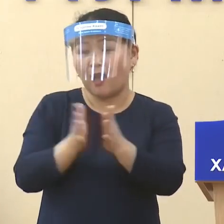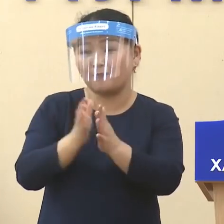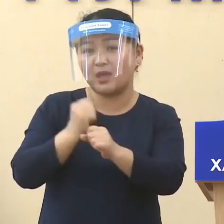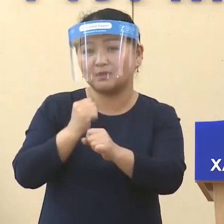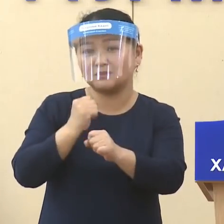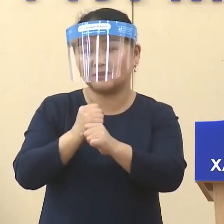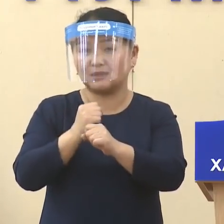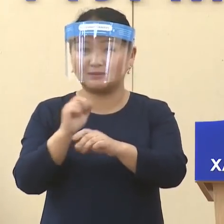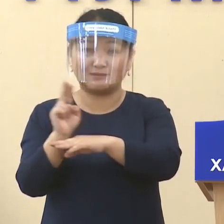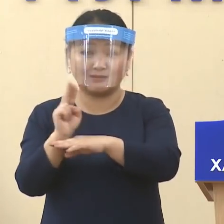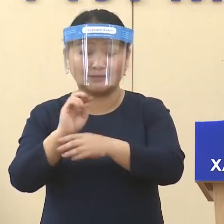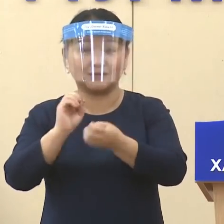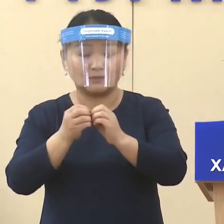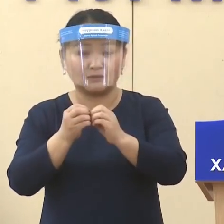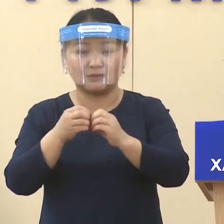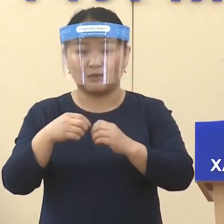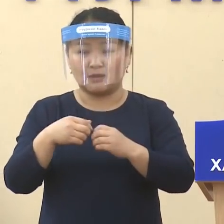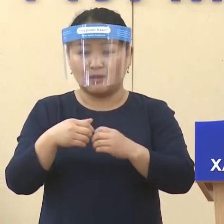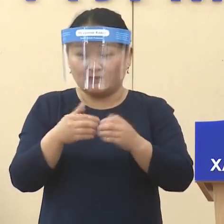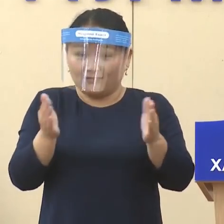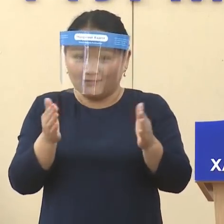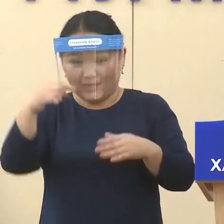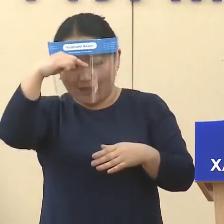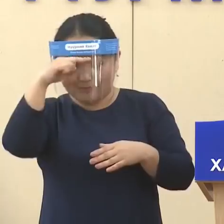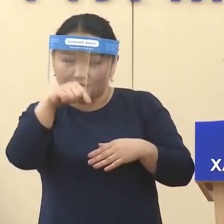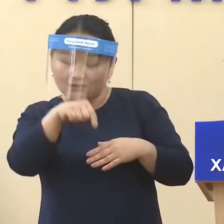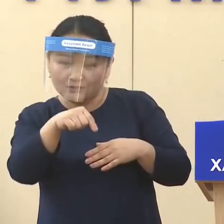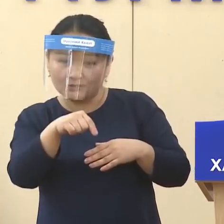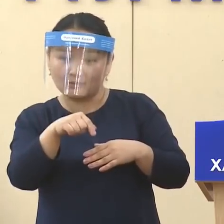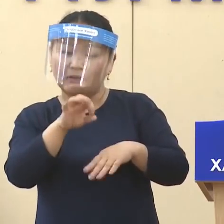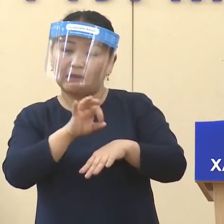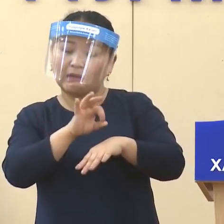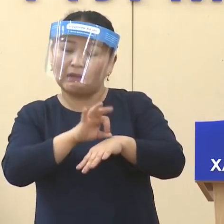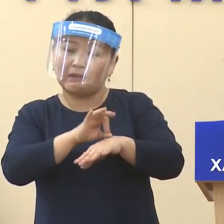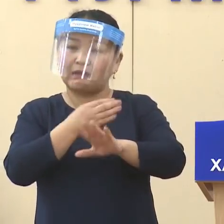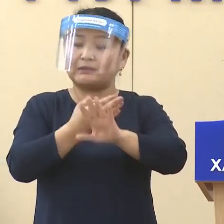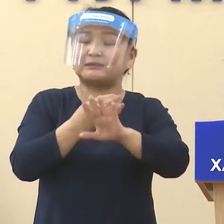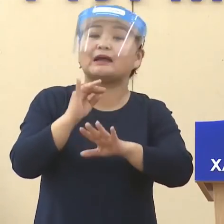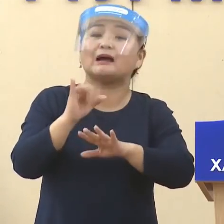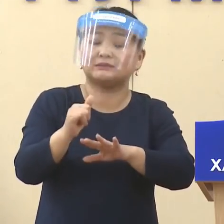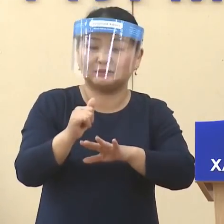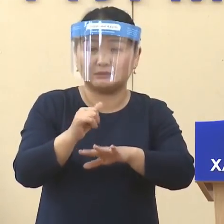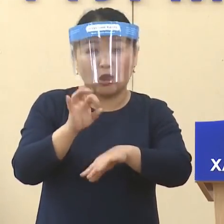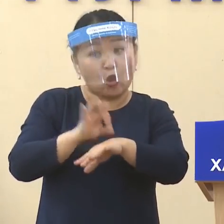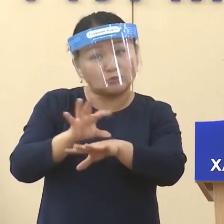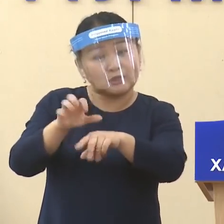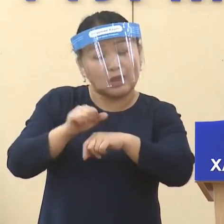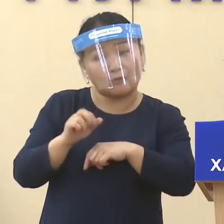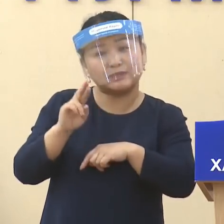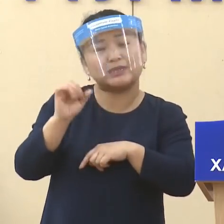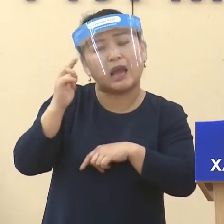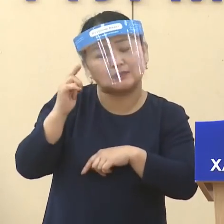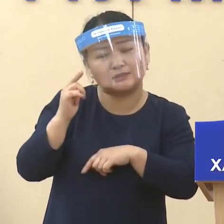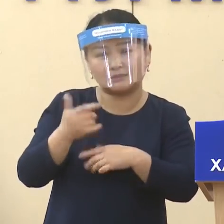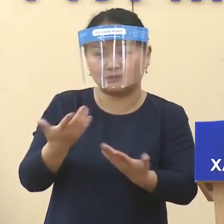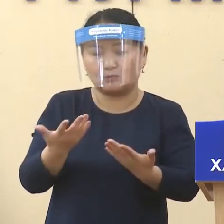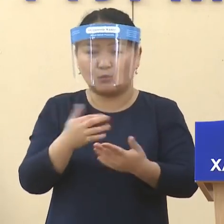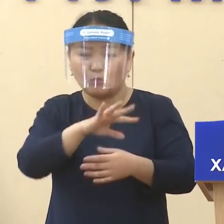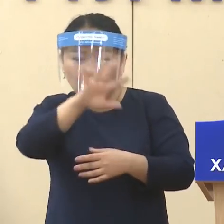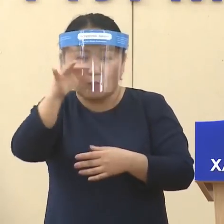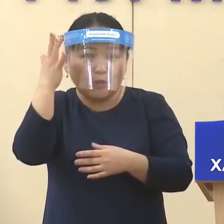сургалтанд за дэлгэсэн эмнэлгүүд дээр халдвар хамгааллын дэглэмийг хэрхэн баримтлаж ажиллах, халдвар гүйтгэлийг хэрхэн хийх талаар мэрэгжил арга зүйн зөвлөгөө өгж